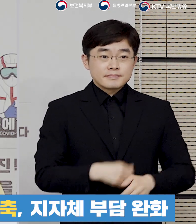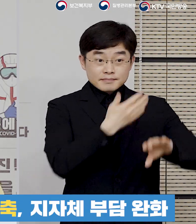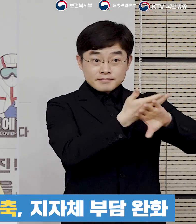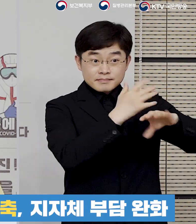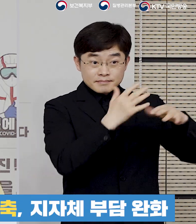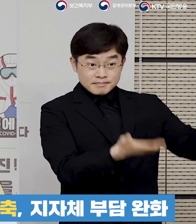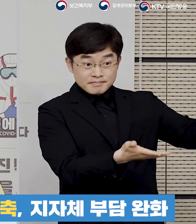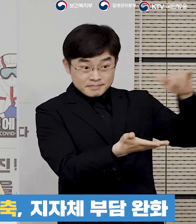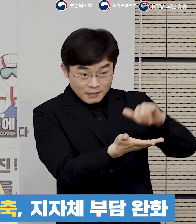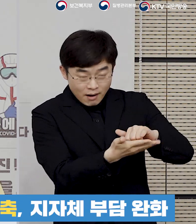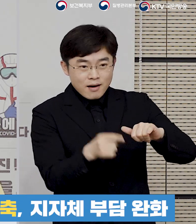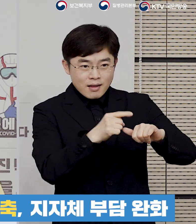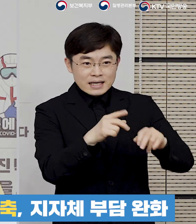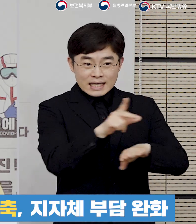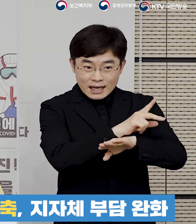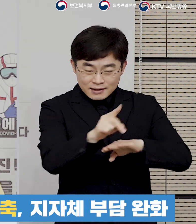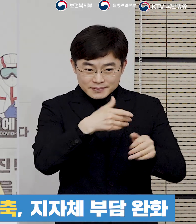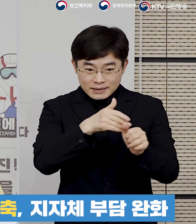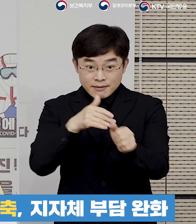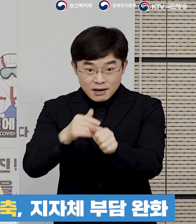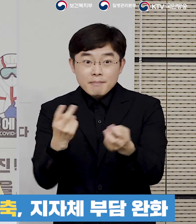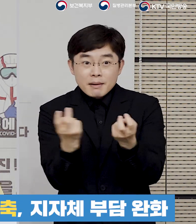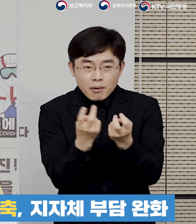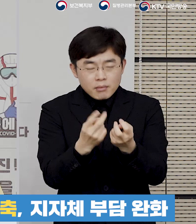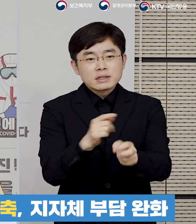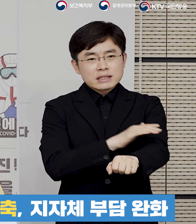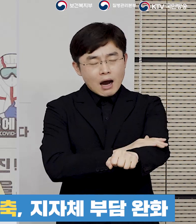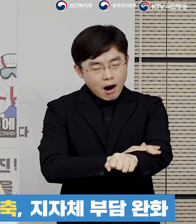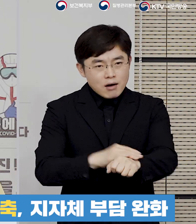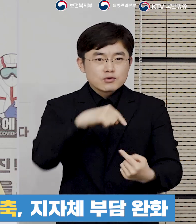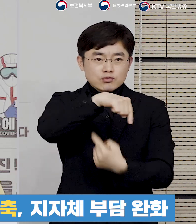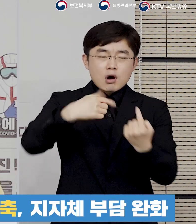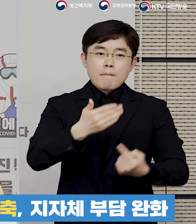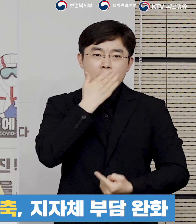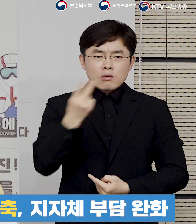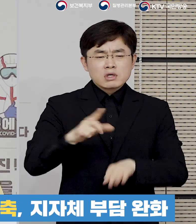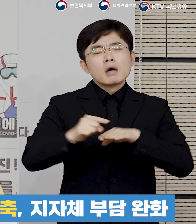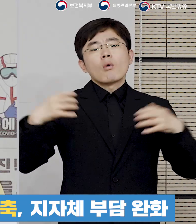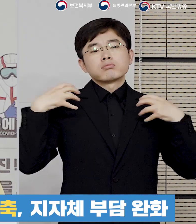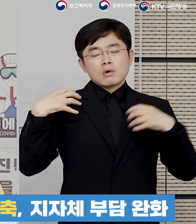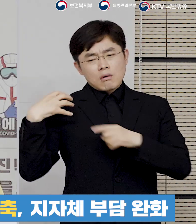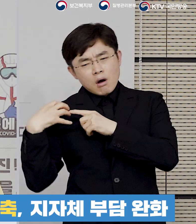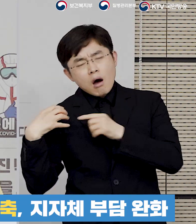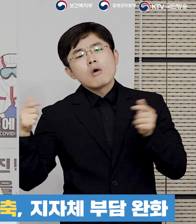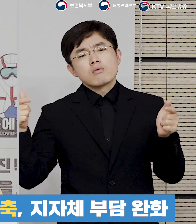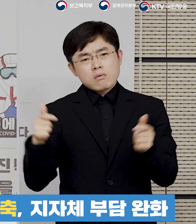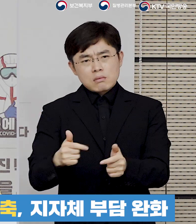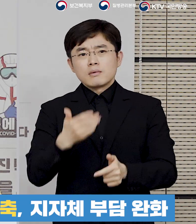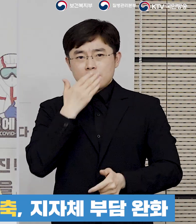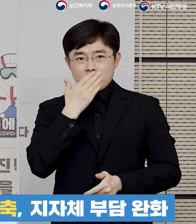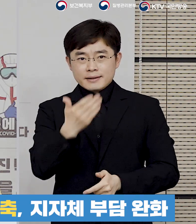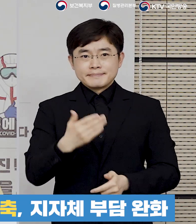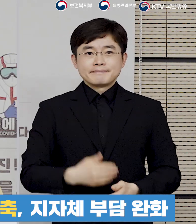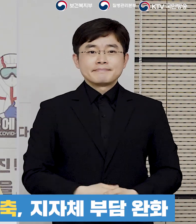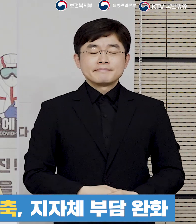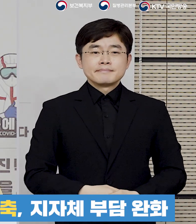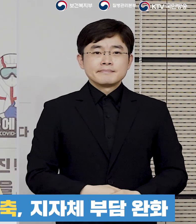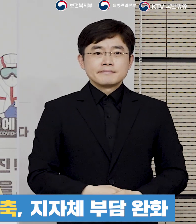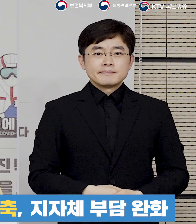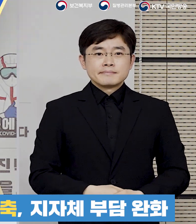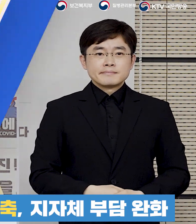통해 해외 입국자에 대한 효율적인 수송 체계를 구축하고 지자체의 부담도 완화될 것으로 기대합니다.